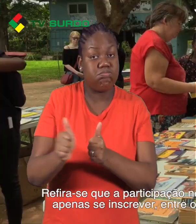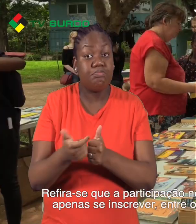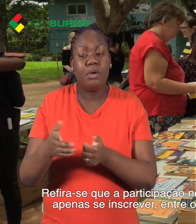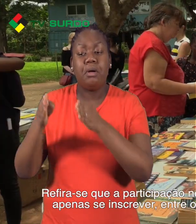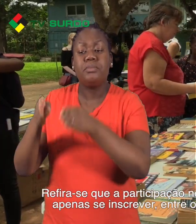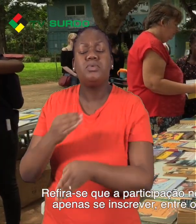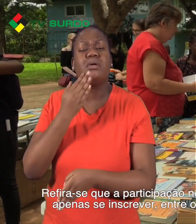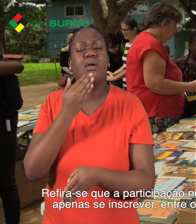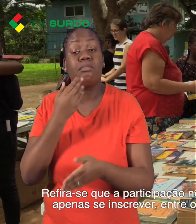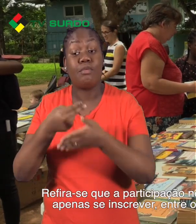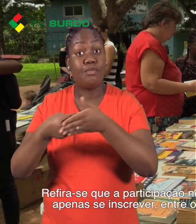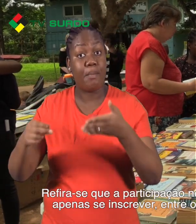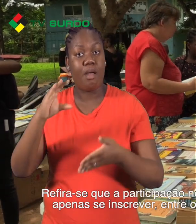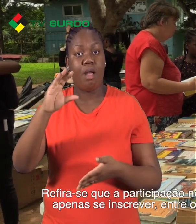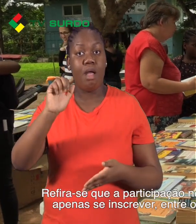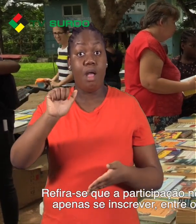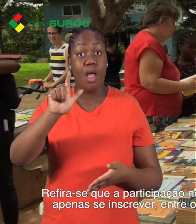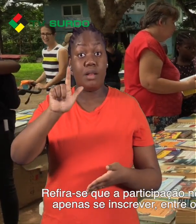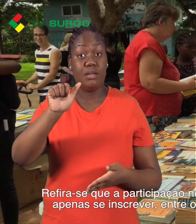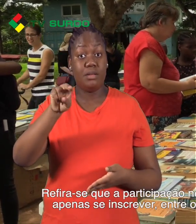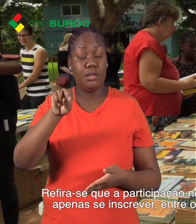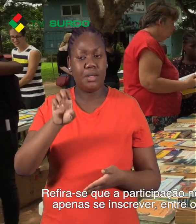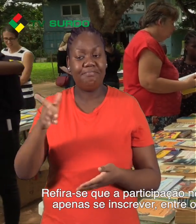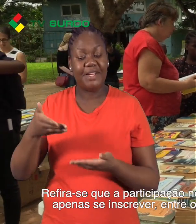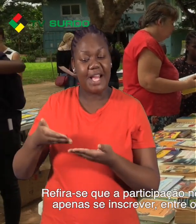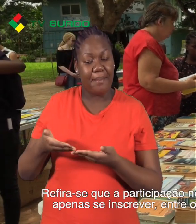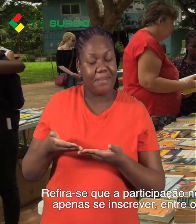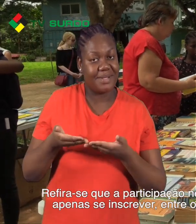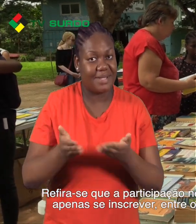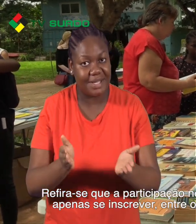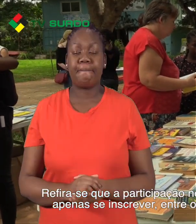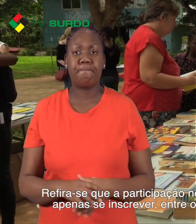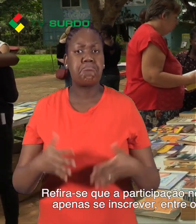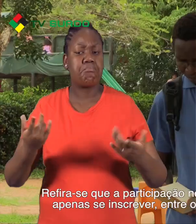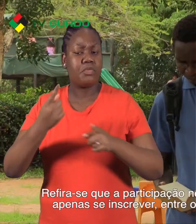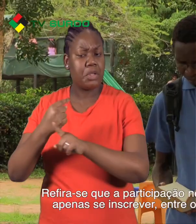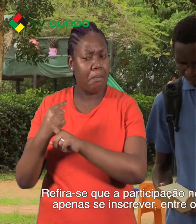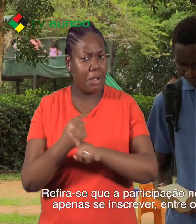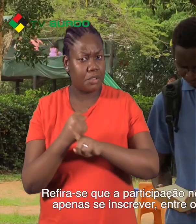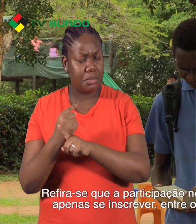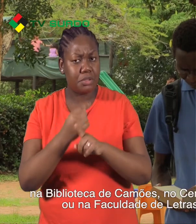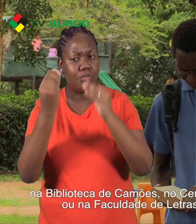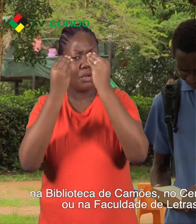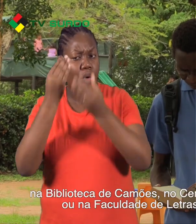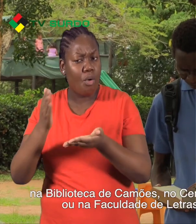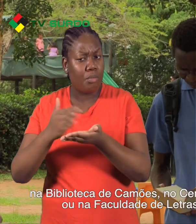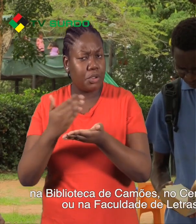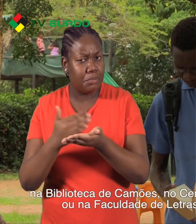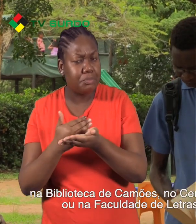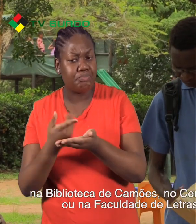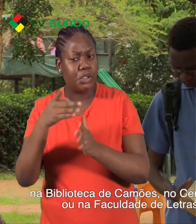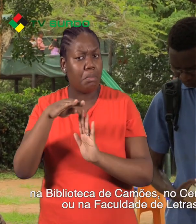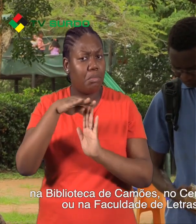Prefira-se que a participação neste programa é gratuita, bastando apenas se inscrever entre os dias 21 a 28 do mês em curso, na